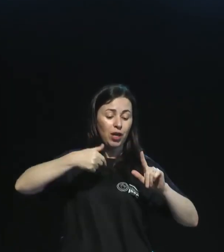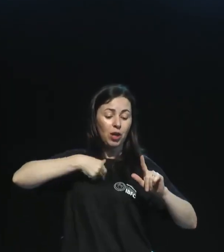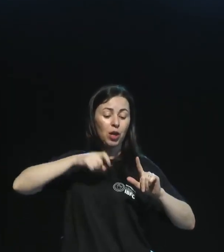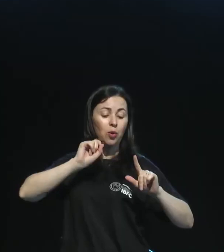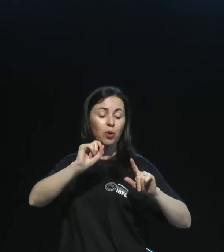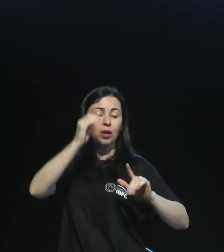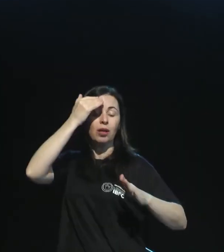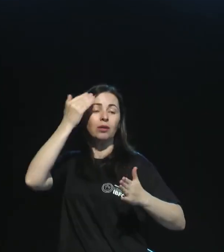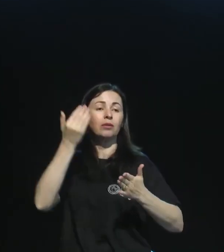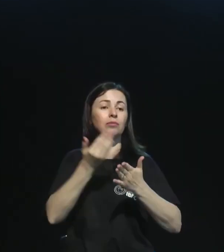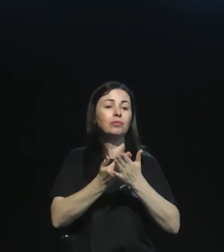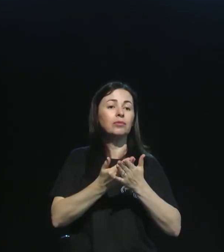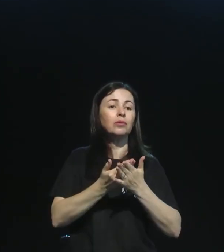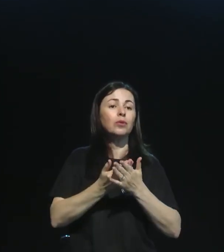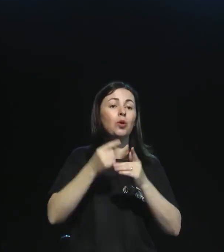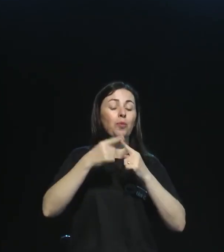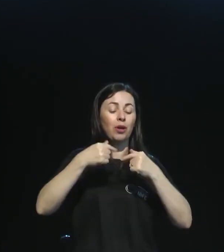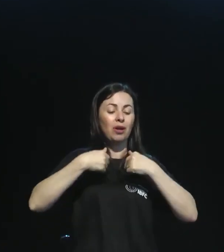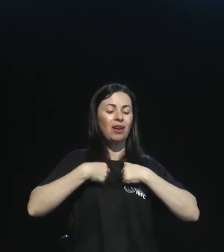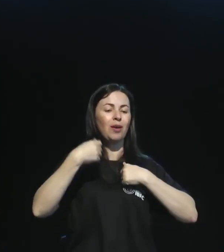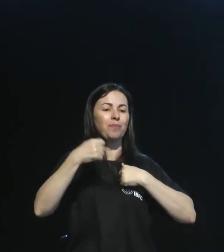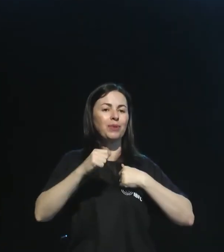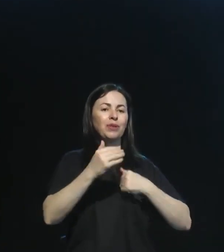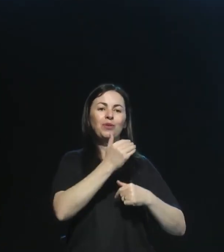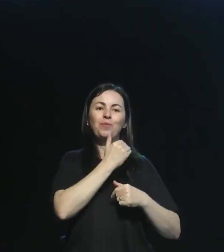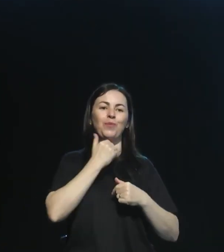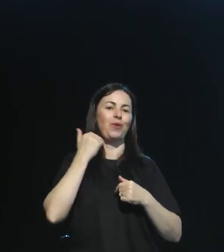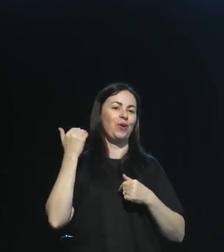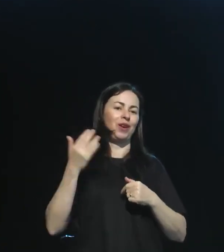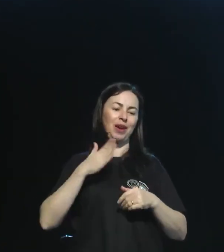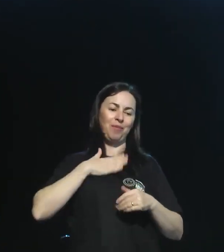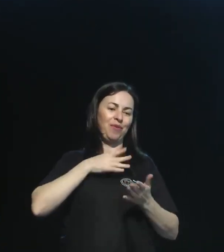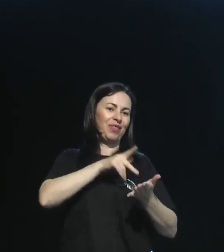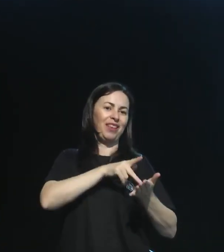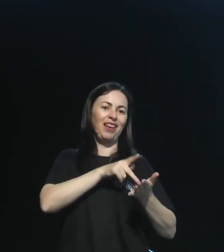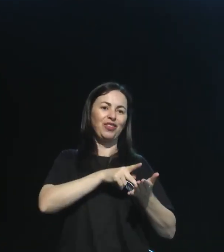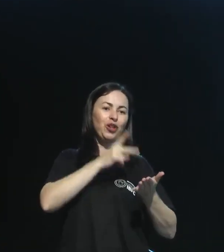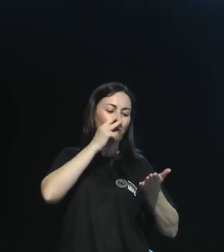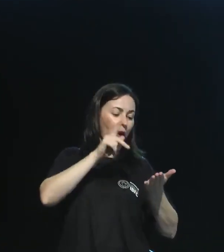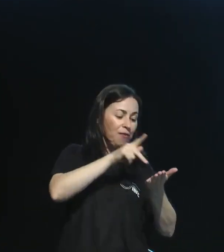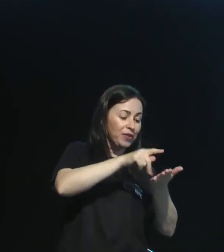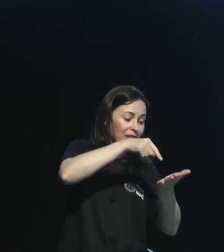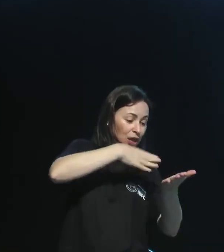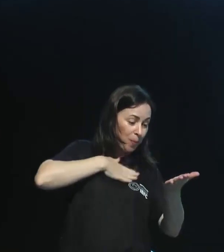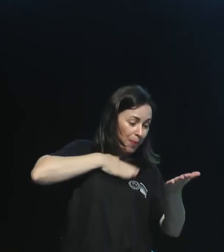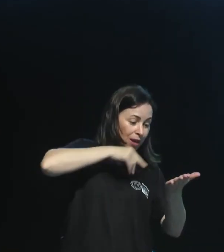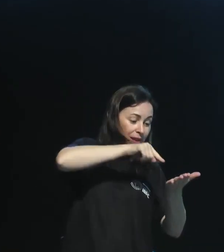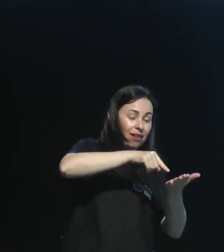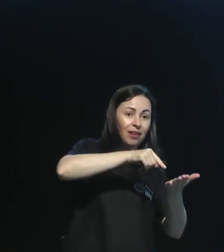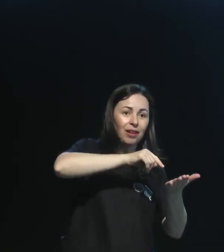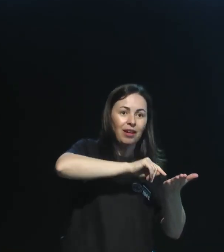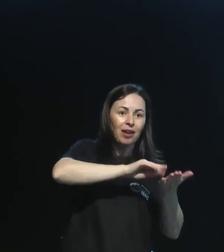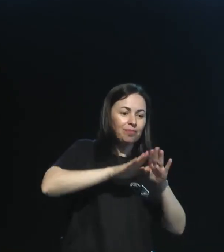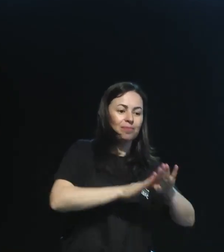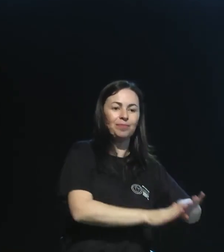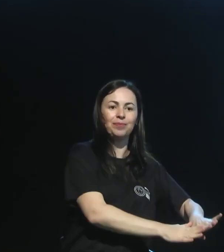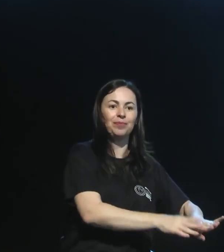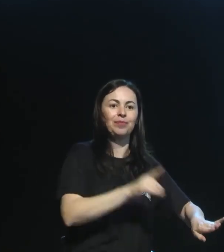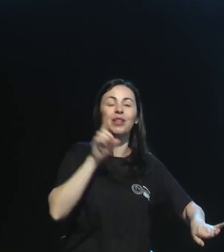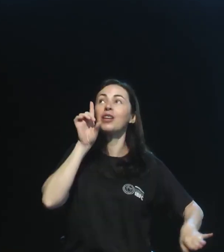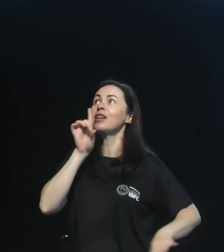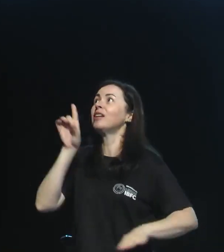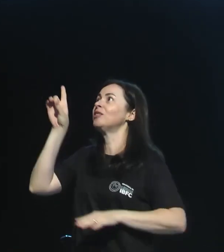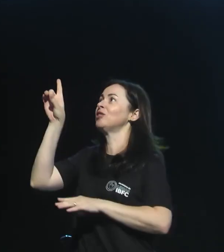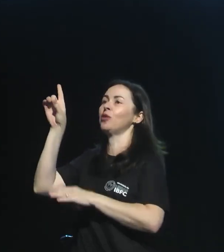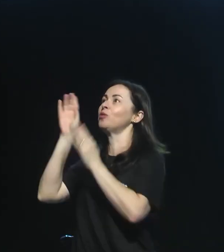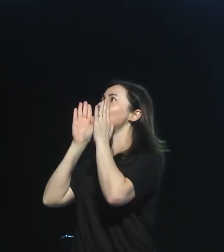acredita, você precisa morrer para a sua verdade e viver a verdade de Deus. É isso que a Bíblia